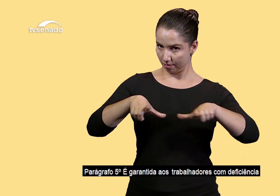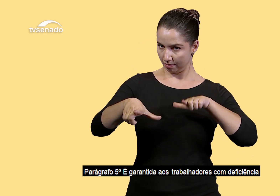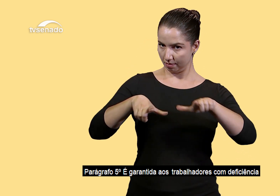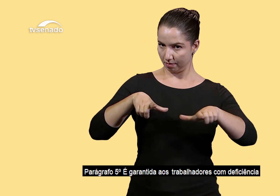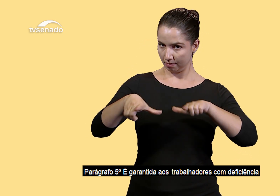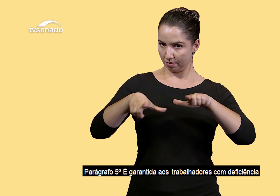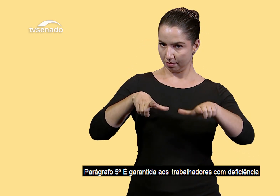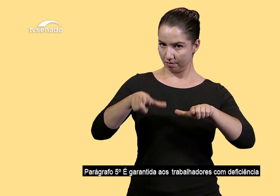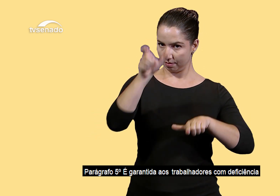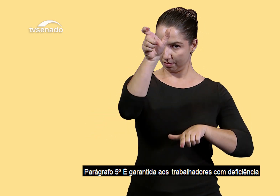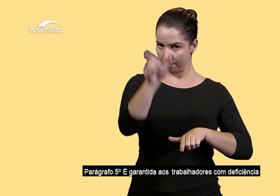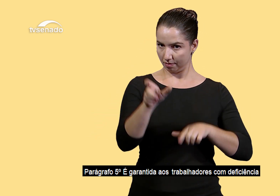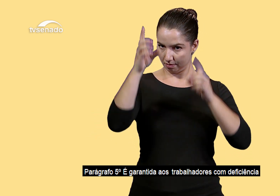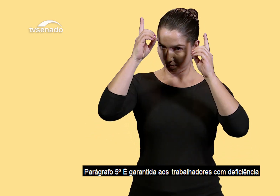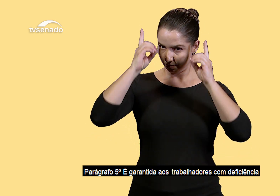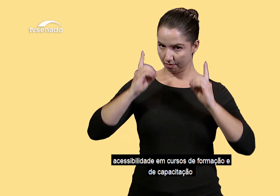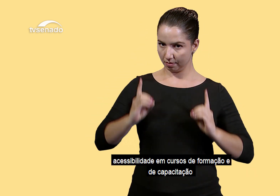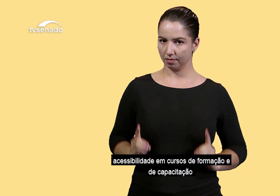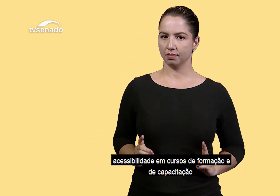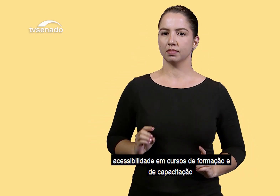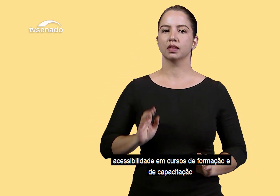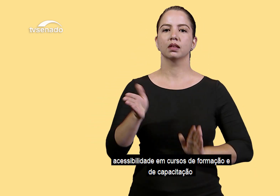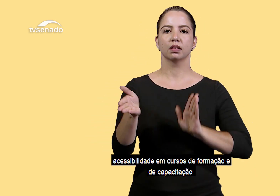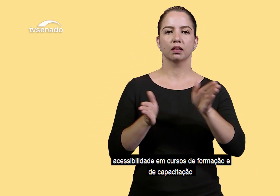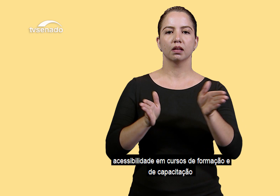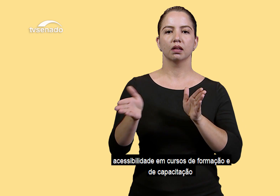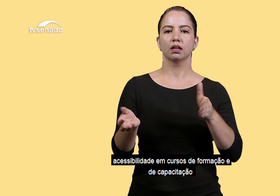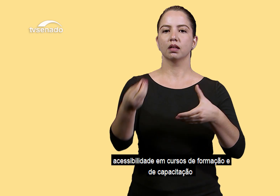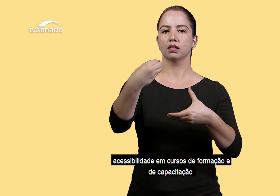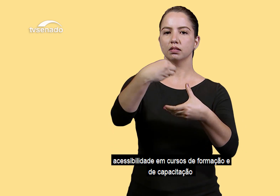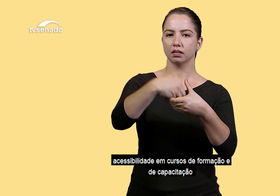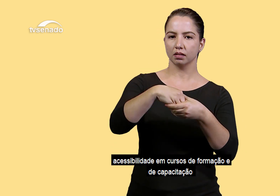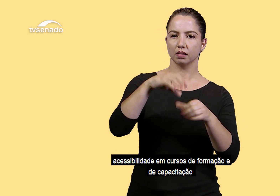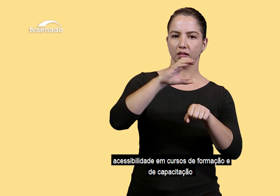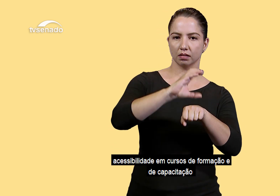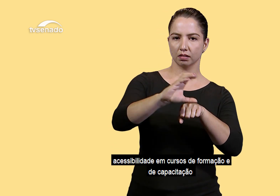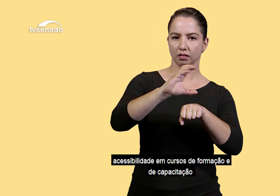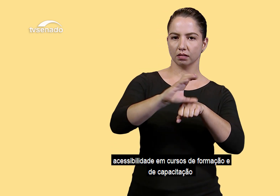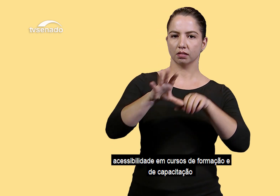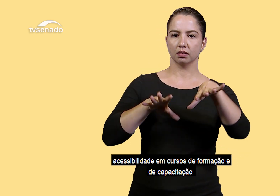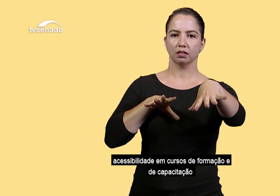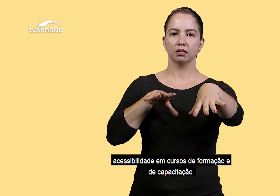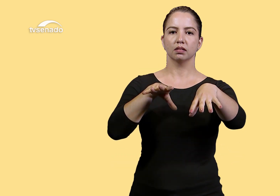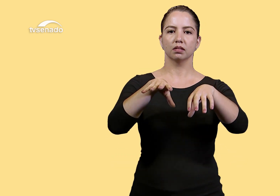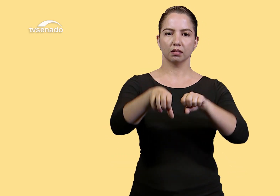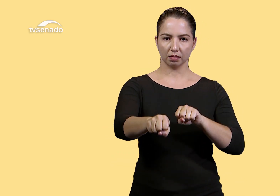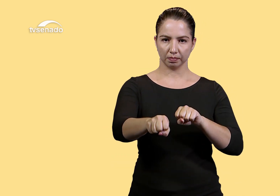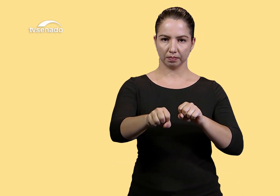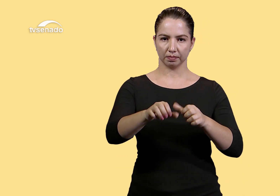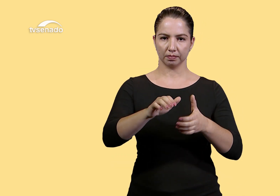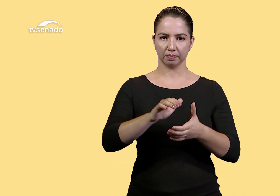com deficiência acessibilidade em cursos de formação e de capacitação.